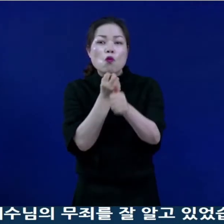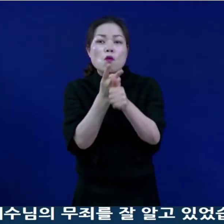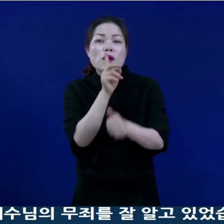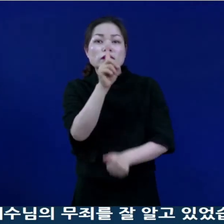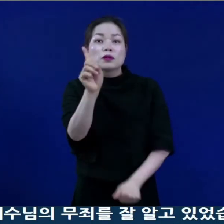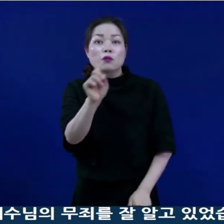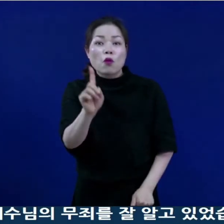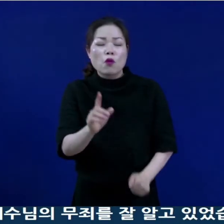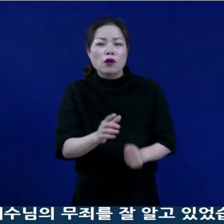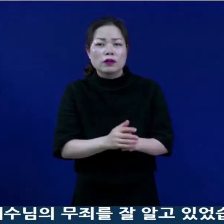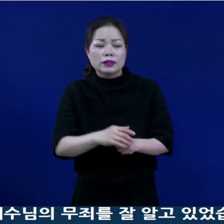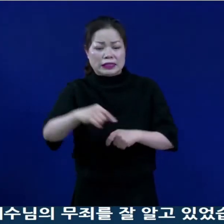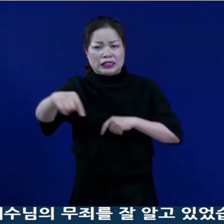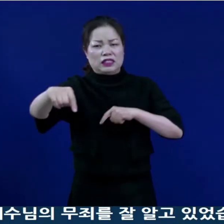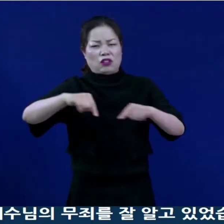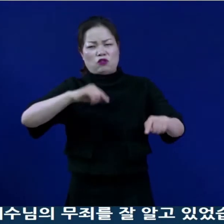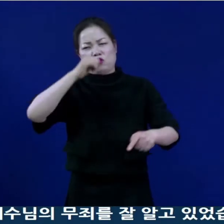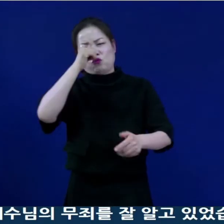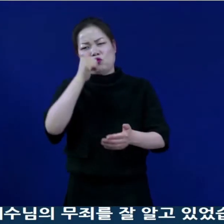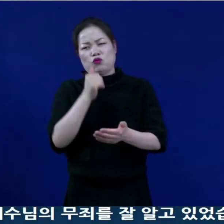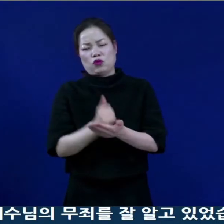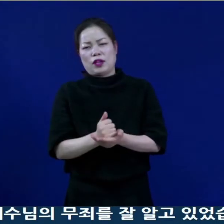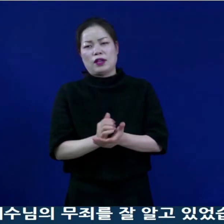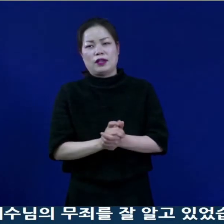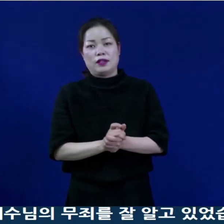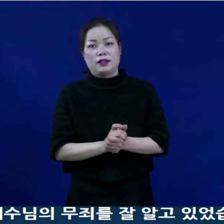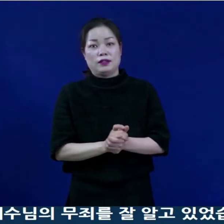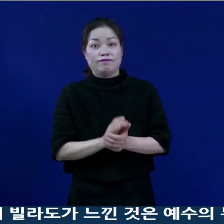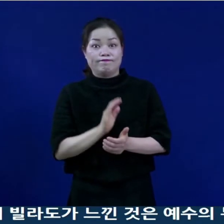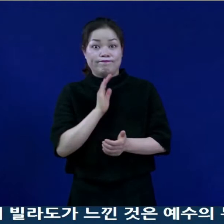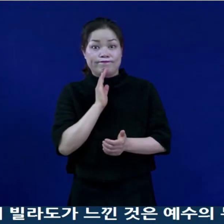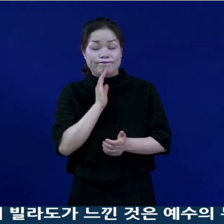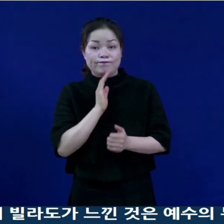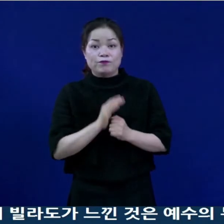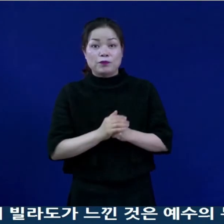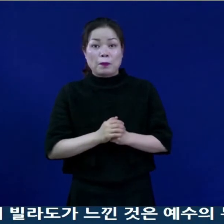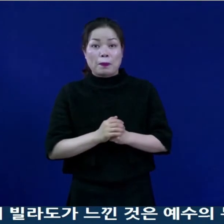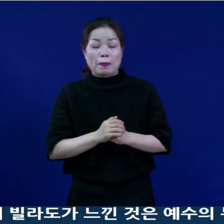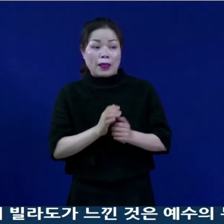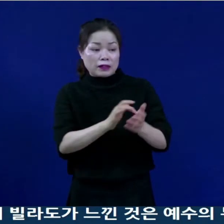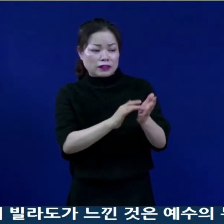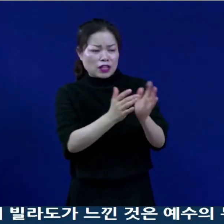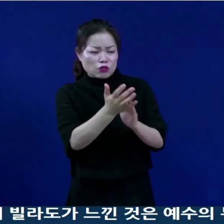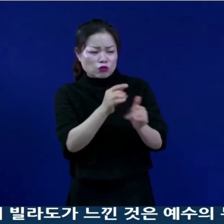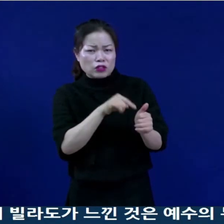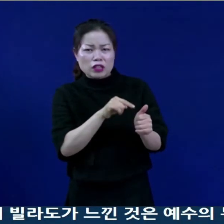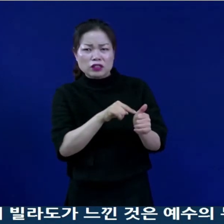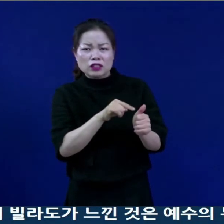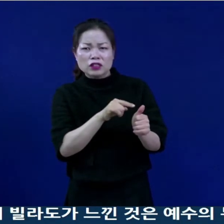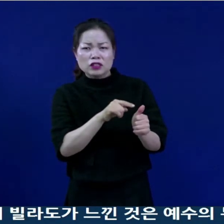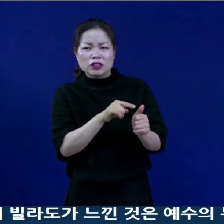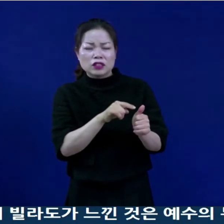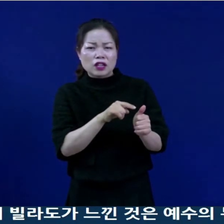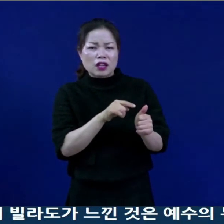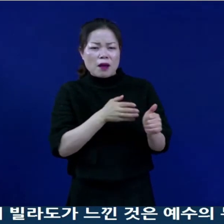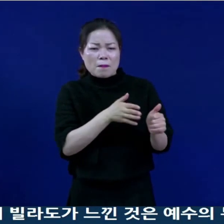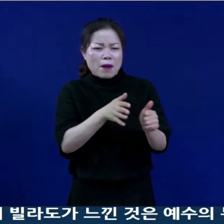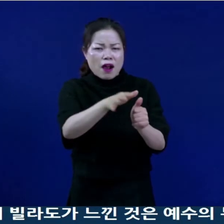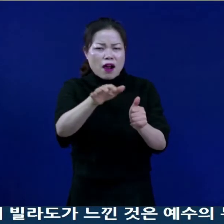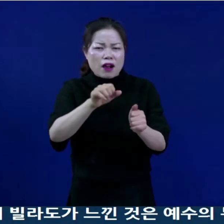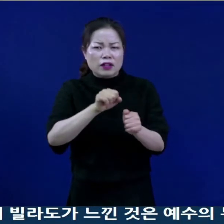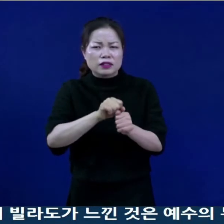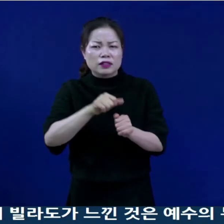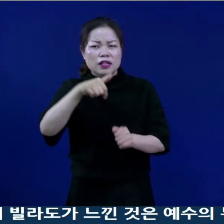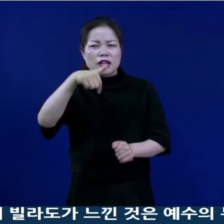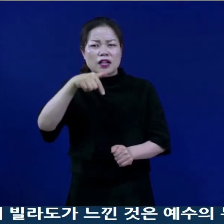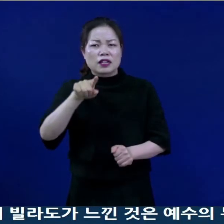죄입니까? 정치적인 죄죠. 그렇죠? 저 예수란 자가 유대인을 선동하고 있고